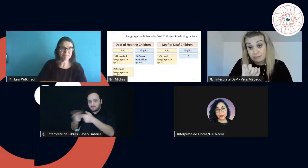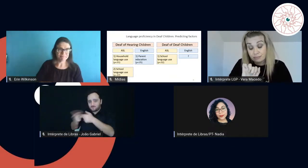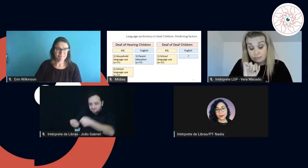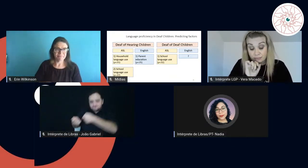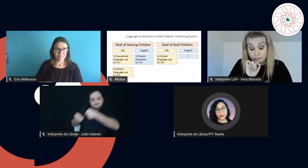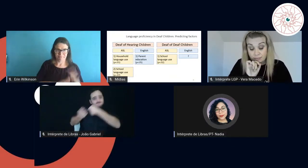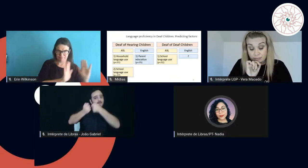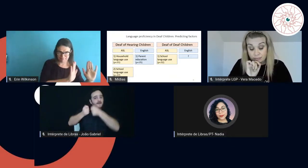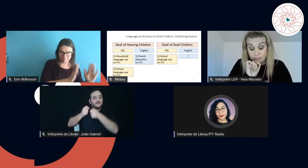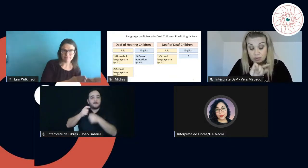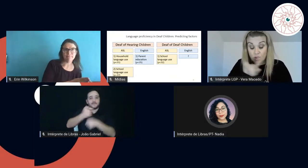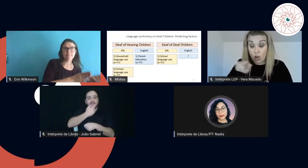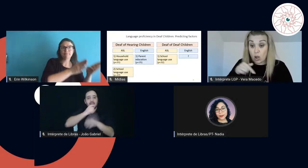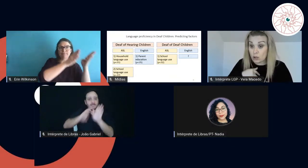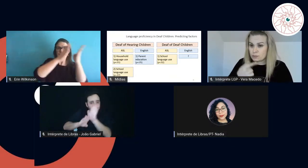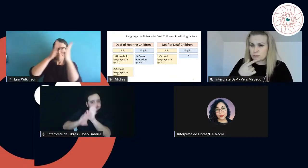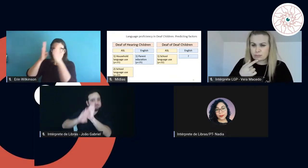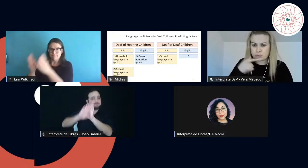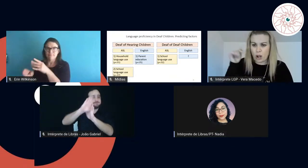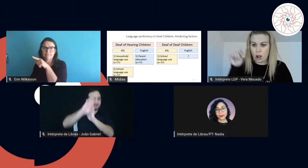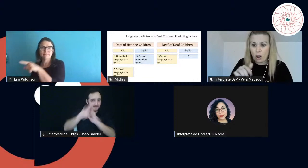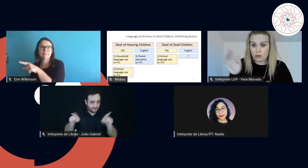inglesa, nós